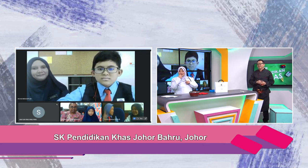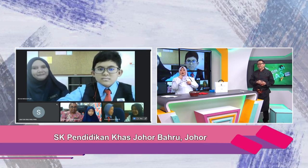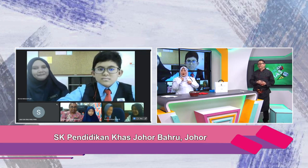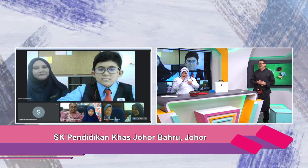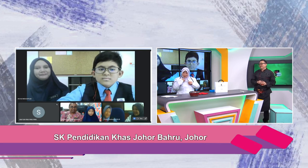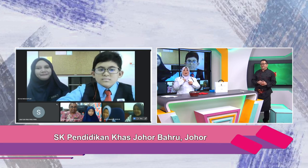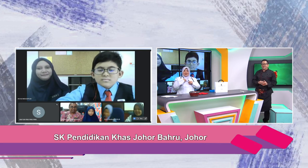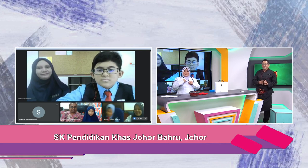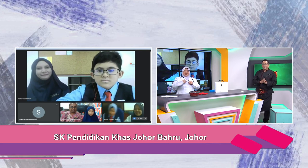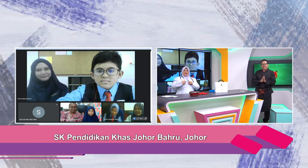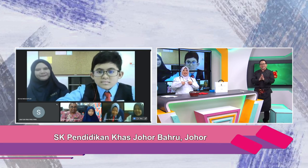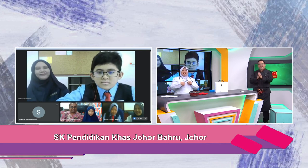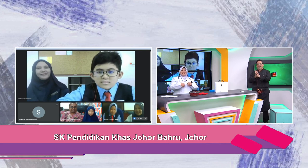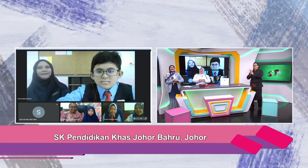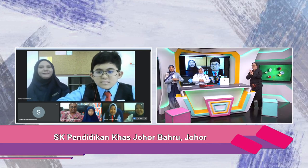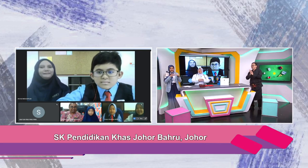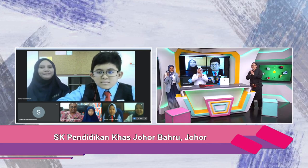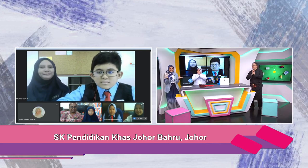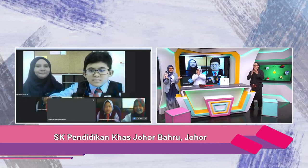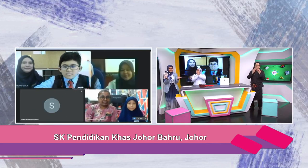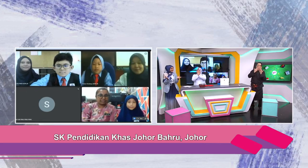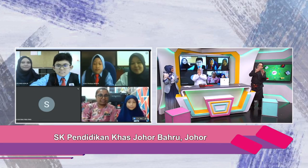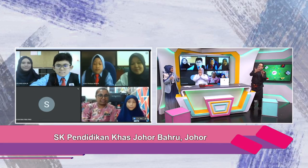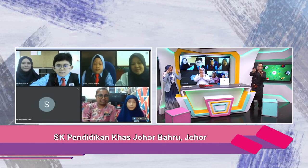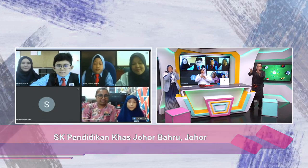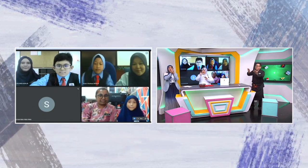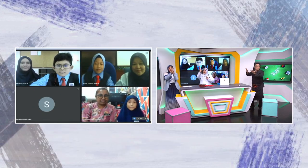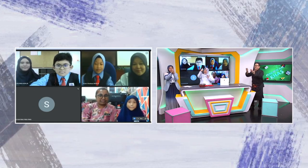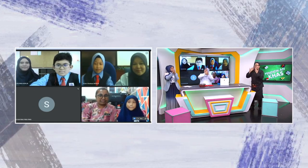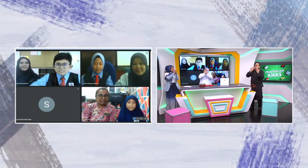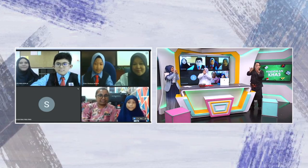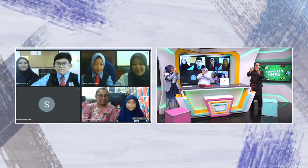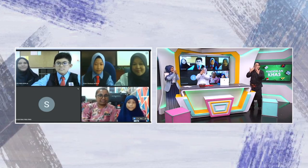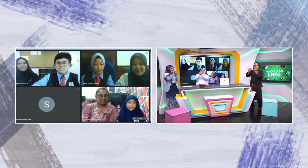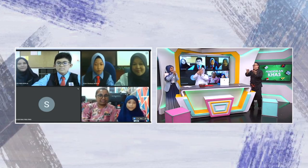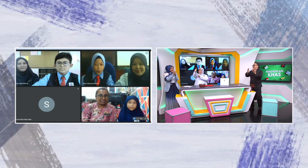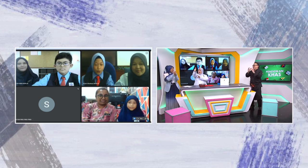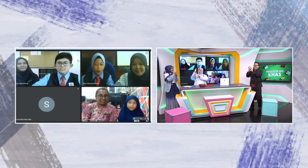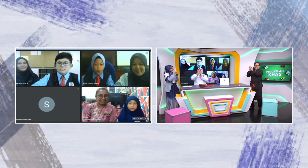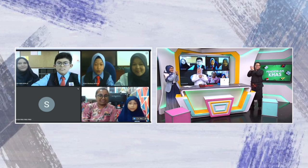Johor Baru. Okey, baik. Terima kasih. Bagus, Tania.